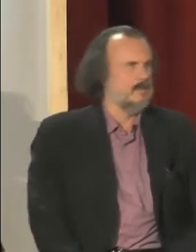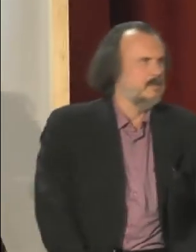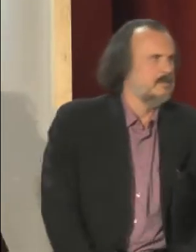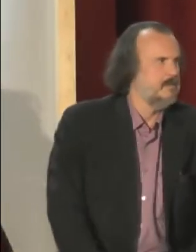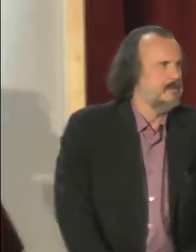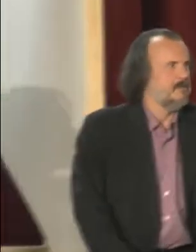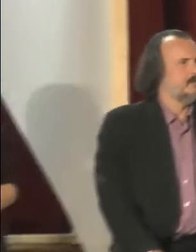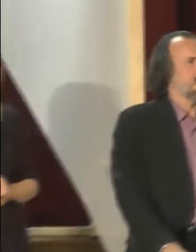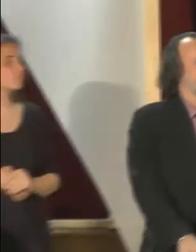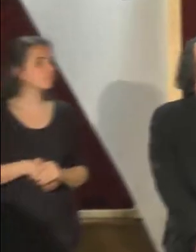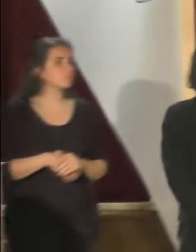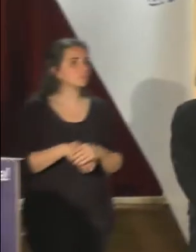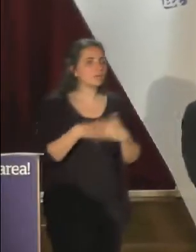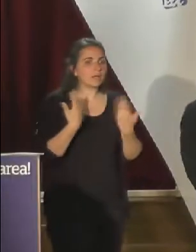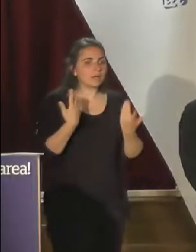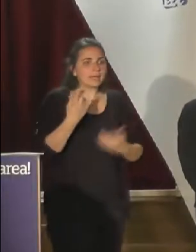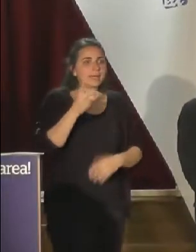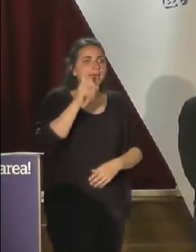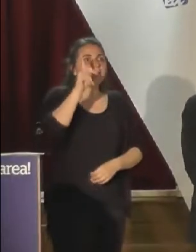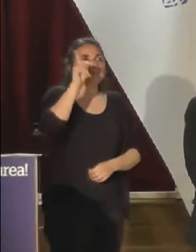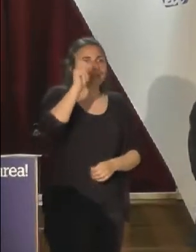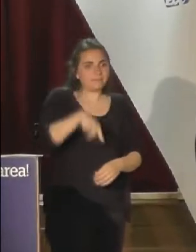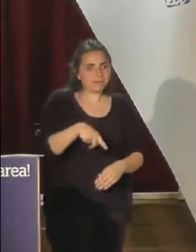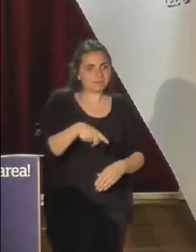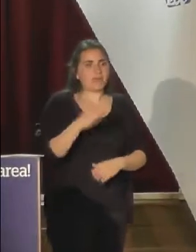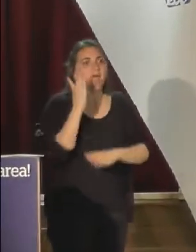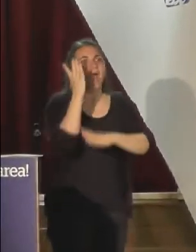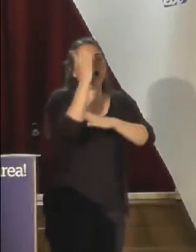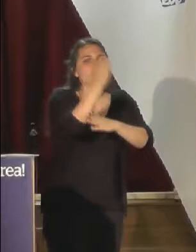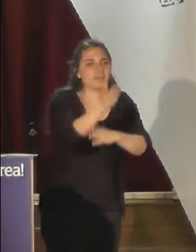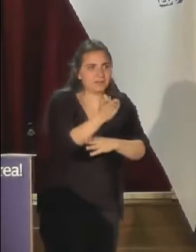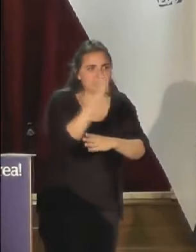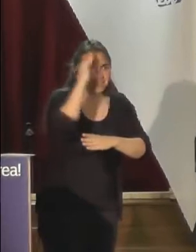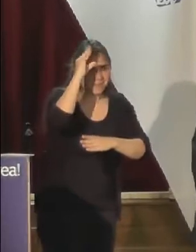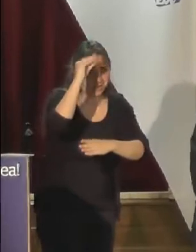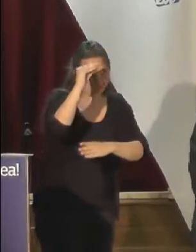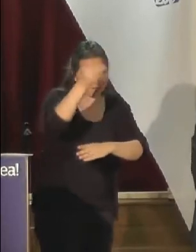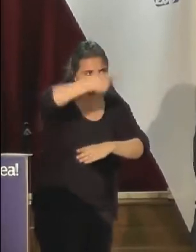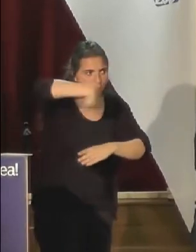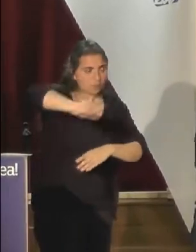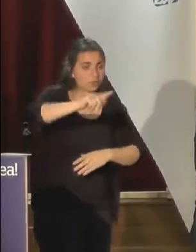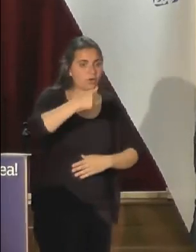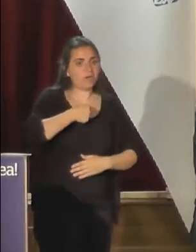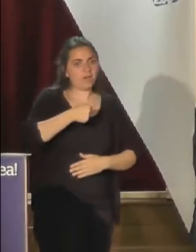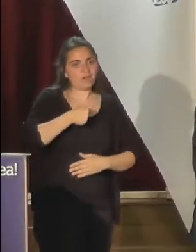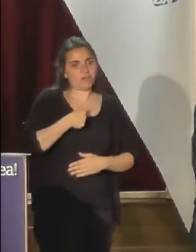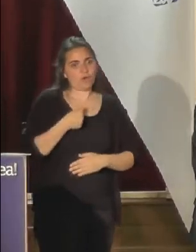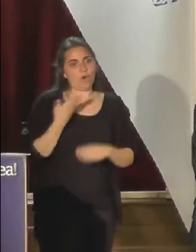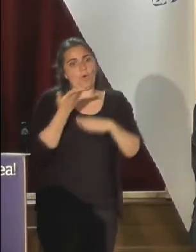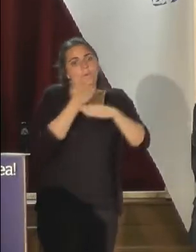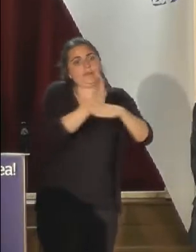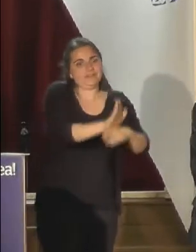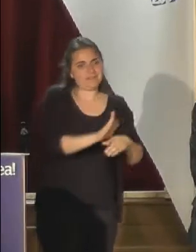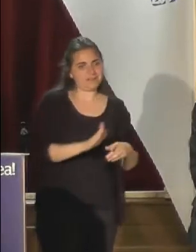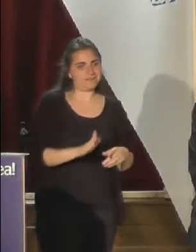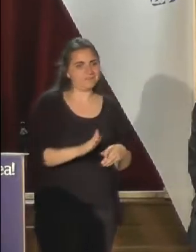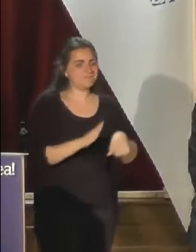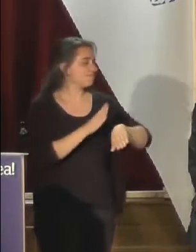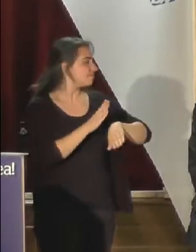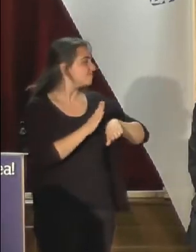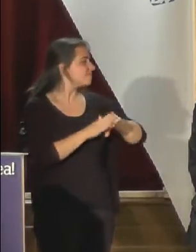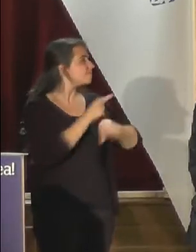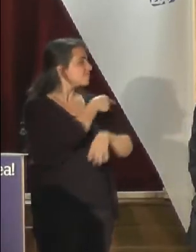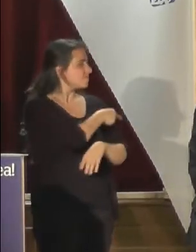sería unha ofensa á vosa intelixencia que eu pretendese presentar en Lugo a Miguel Anxo Fernambello, o